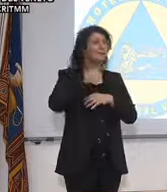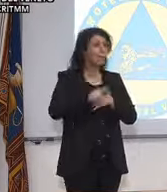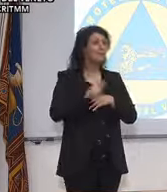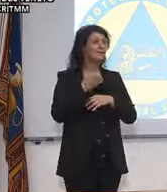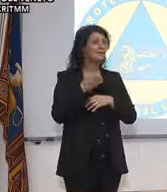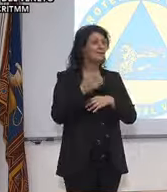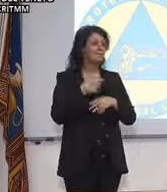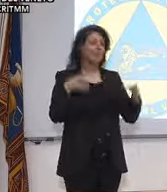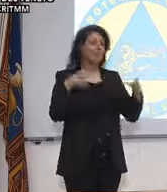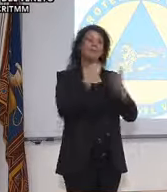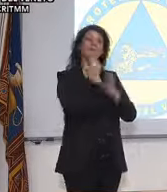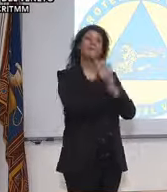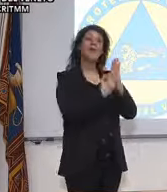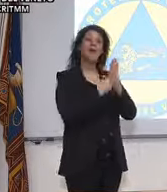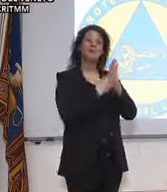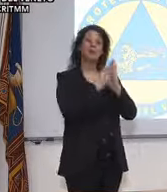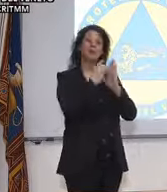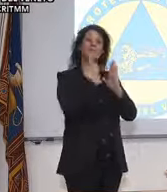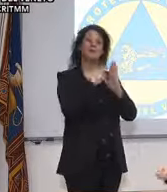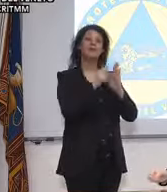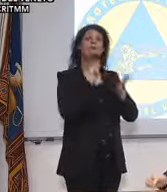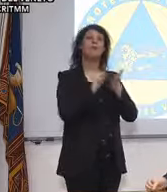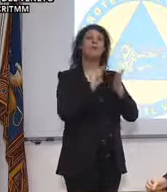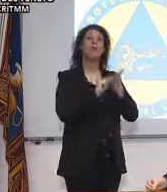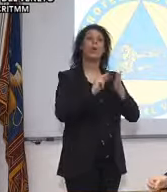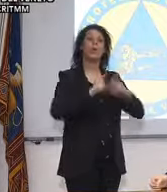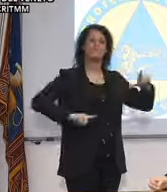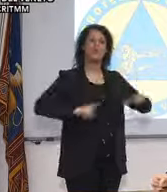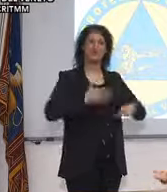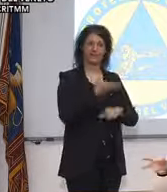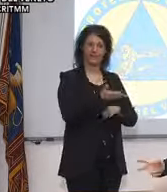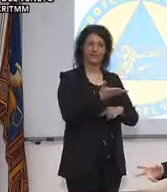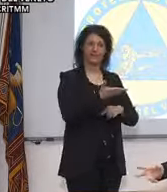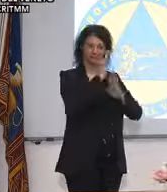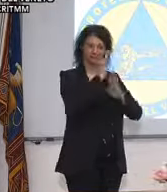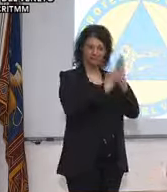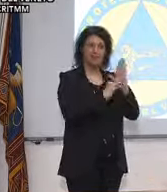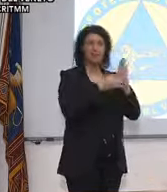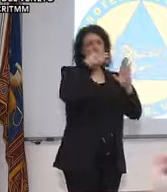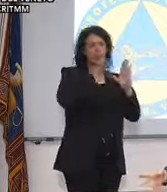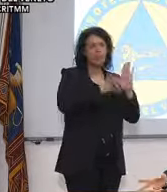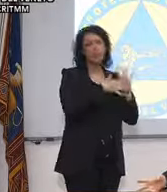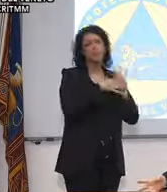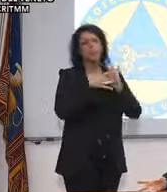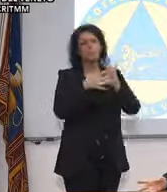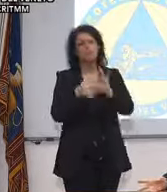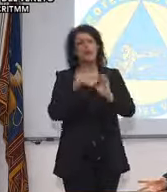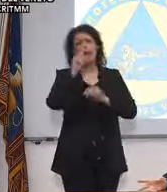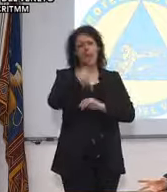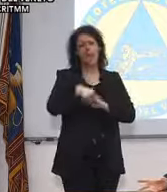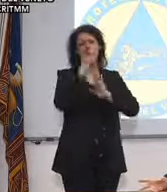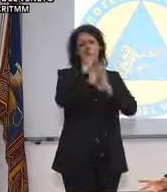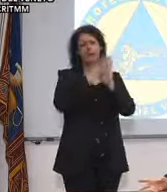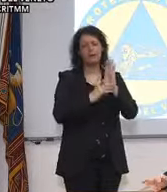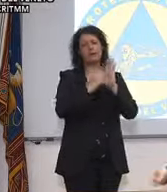inserire in questo piano per le scuole materne potrebbero essere le stesse che per il CREST estivo, per il